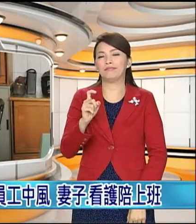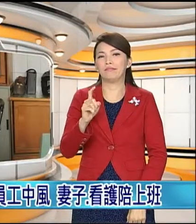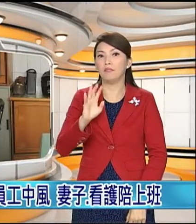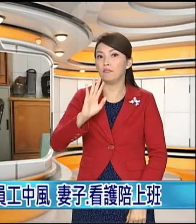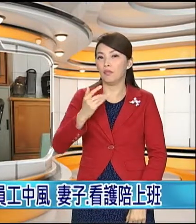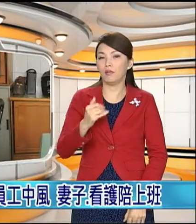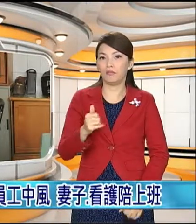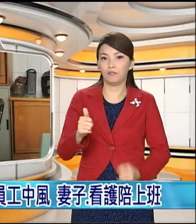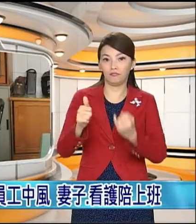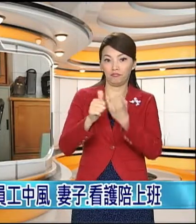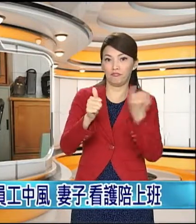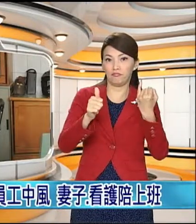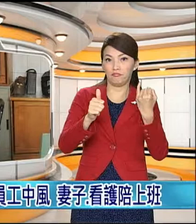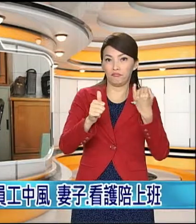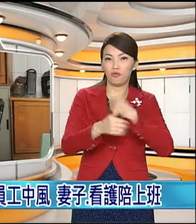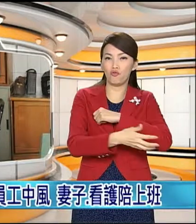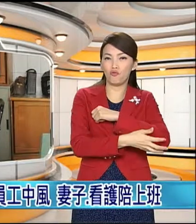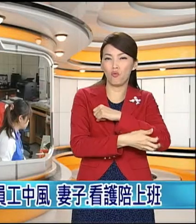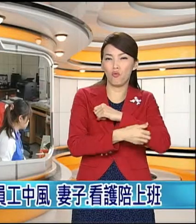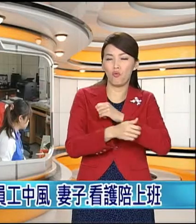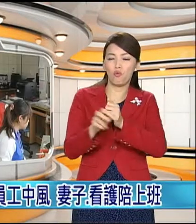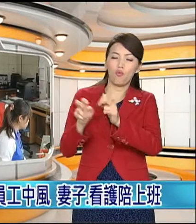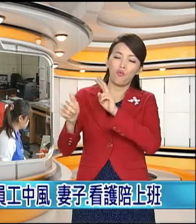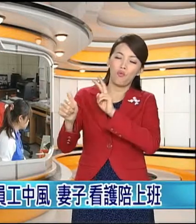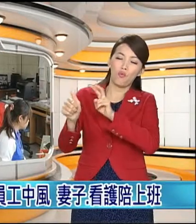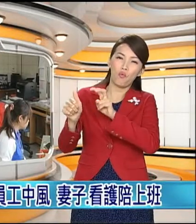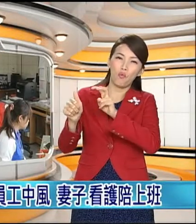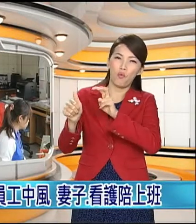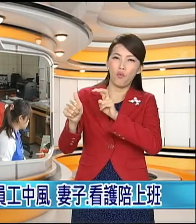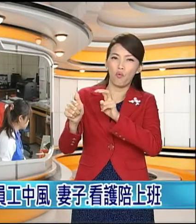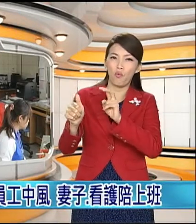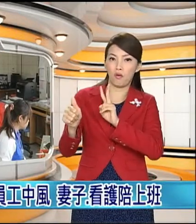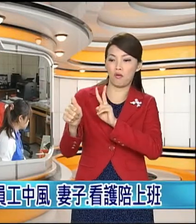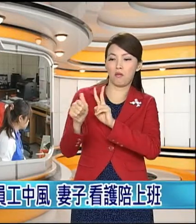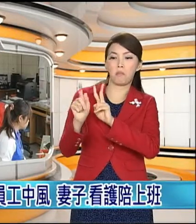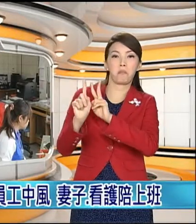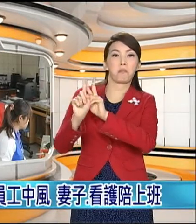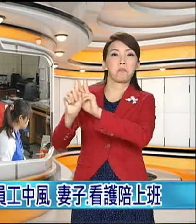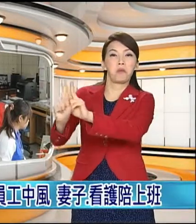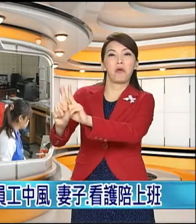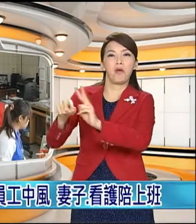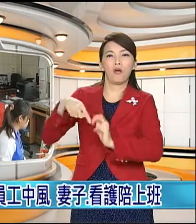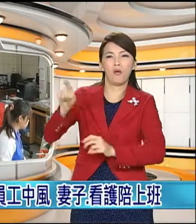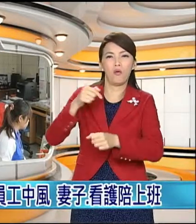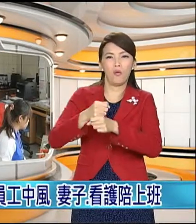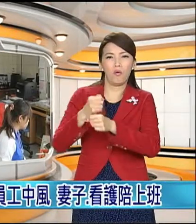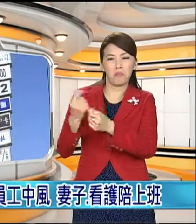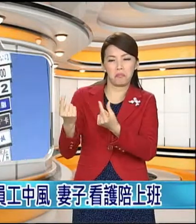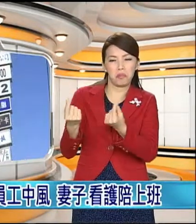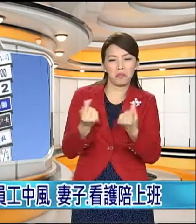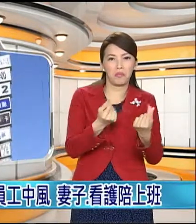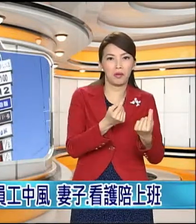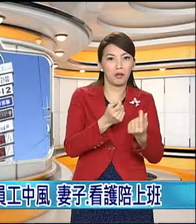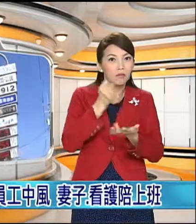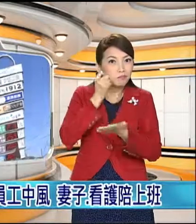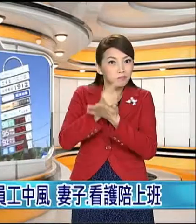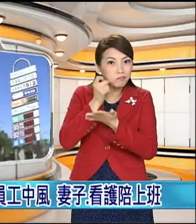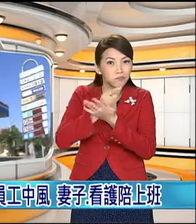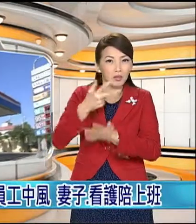由太太和看护陪同继续去上班，月领7万元的薪水。立委就抨